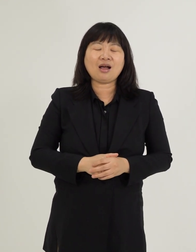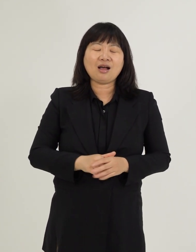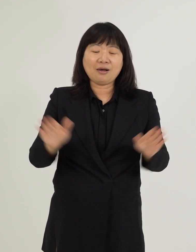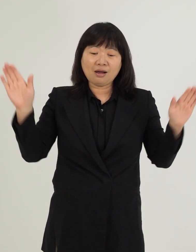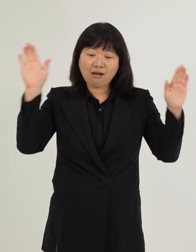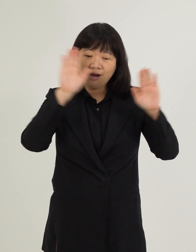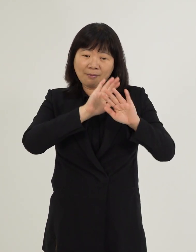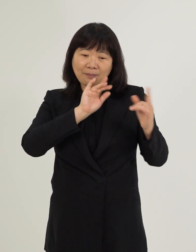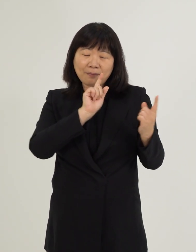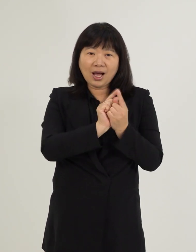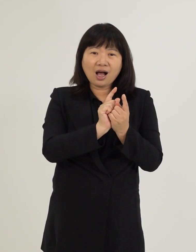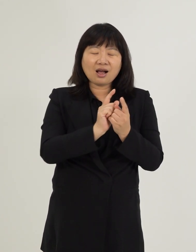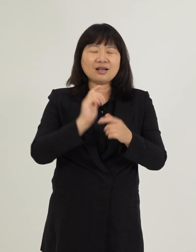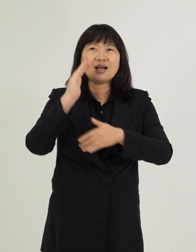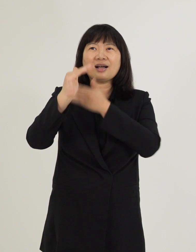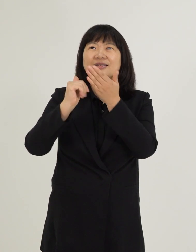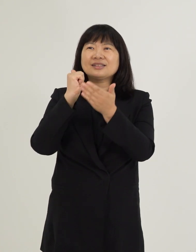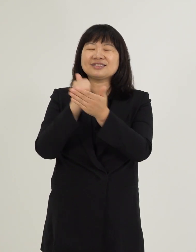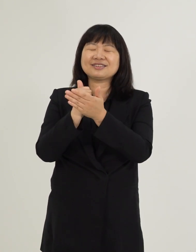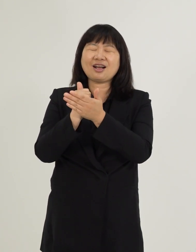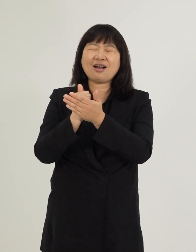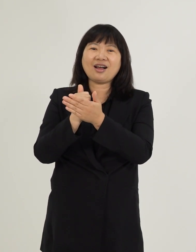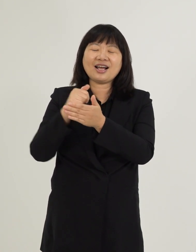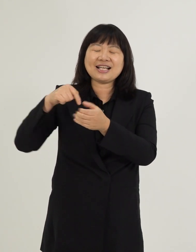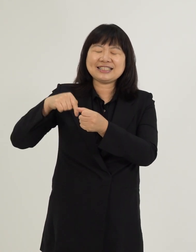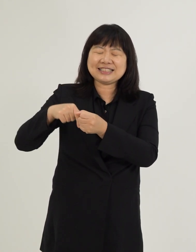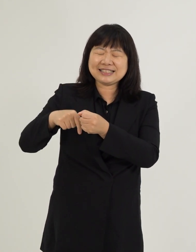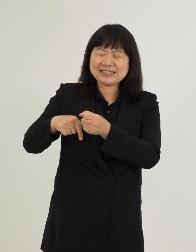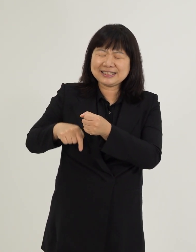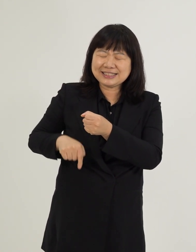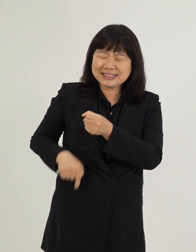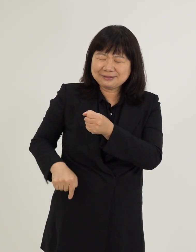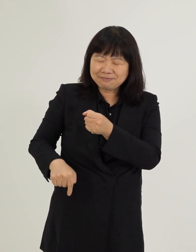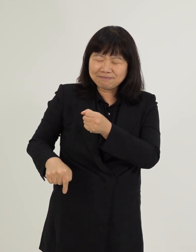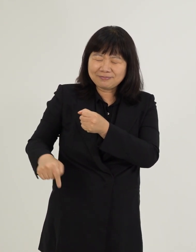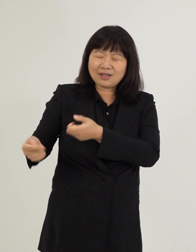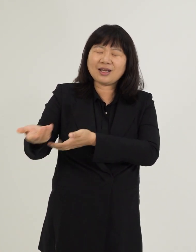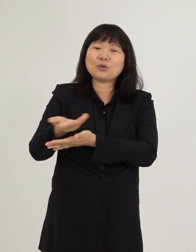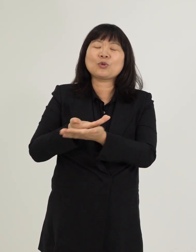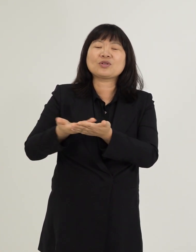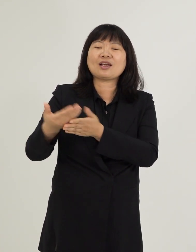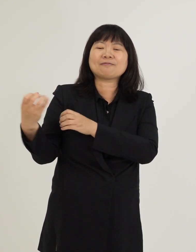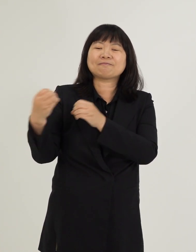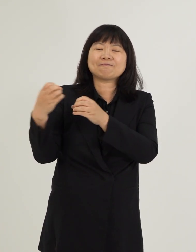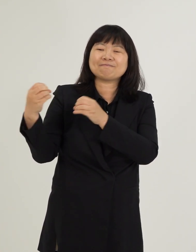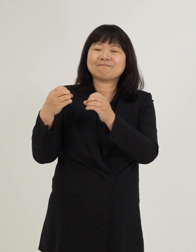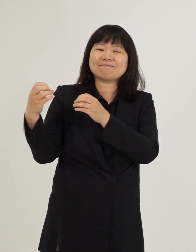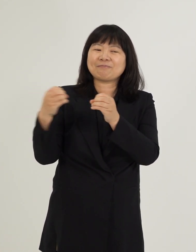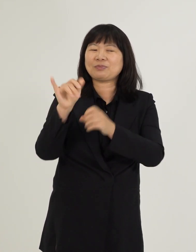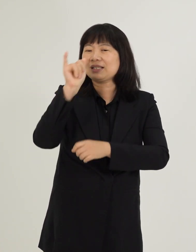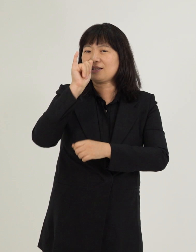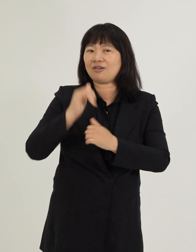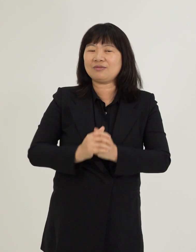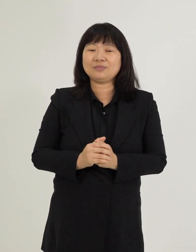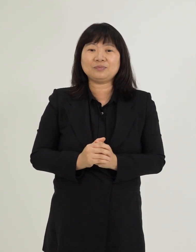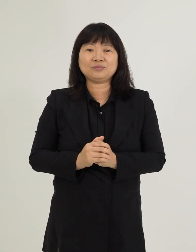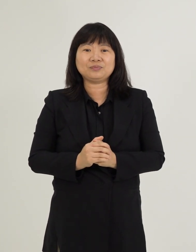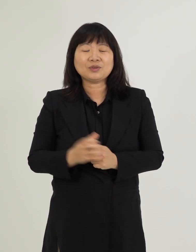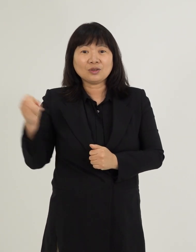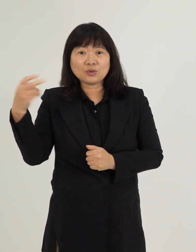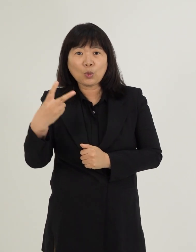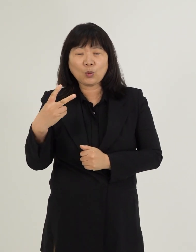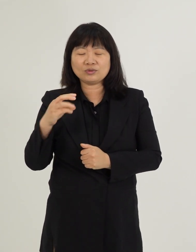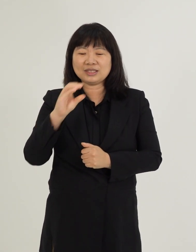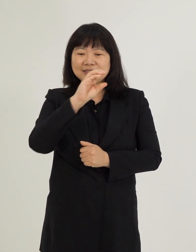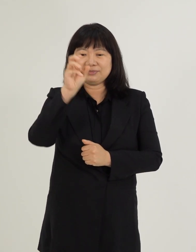아버지와 깊은 교제가 이루어지던 공간이기도 합니다. 또 심지어는